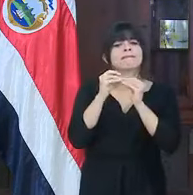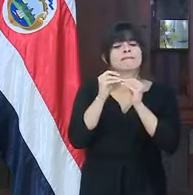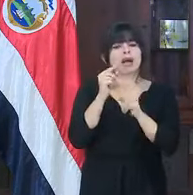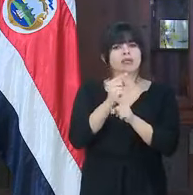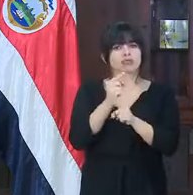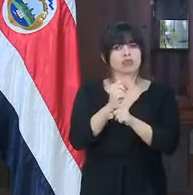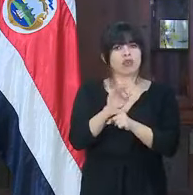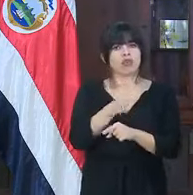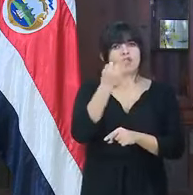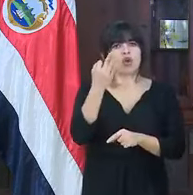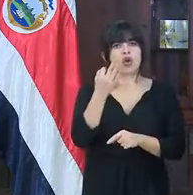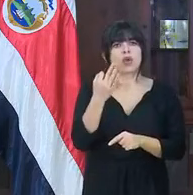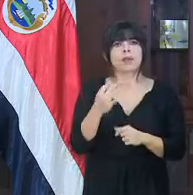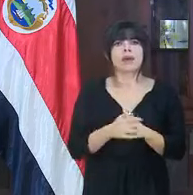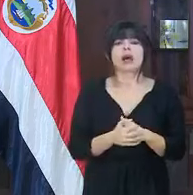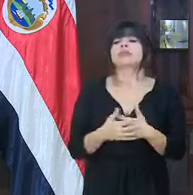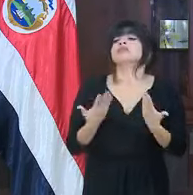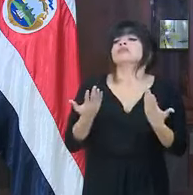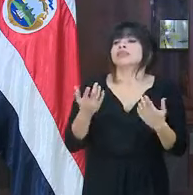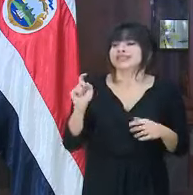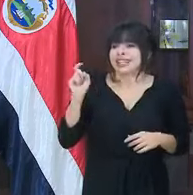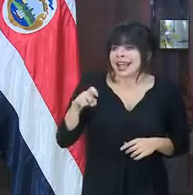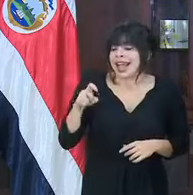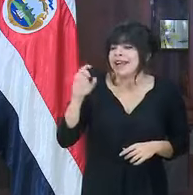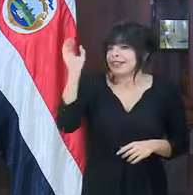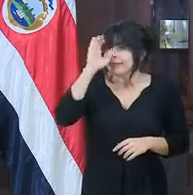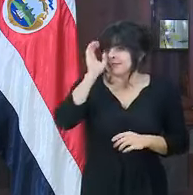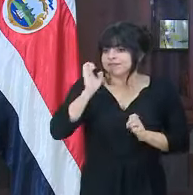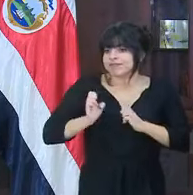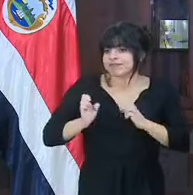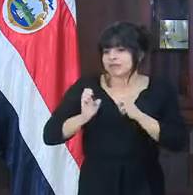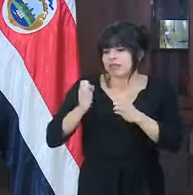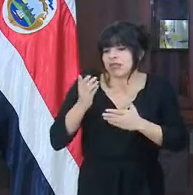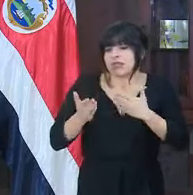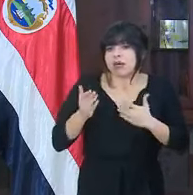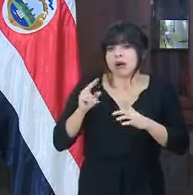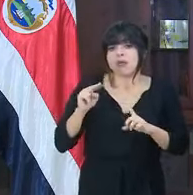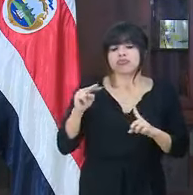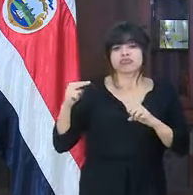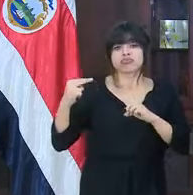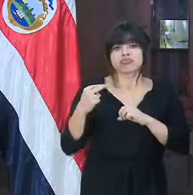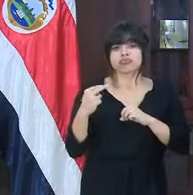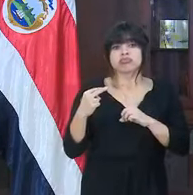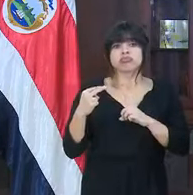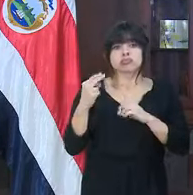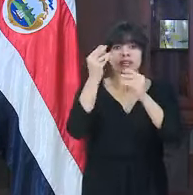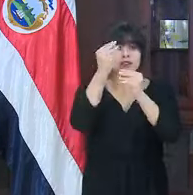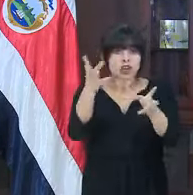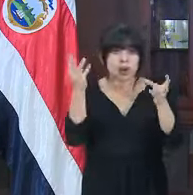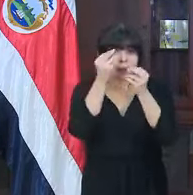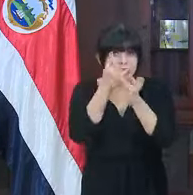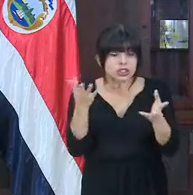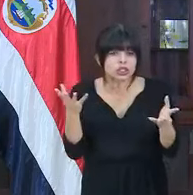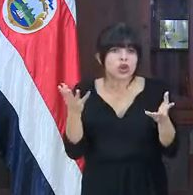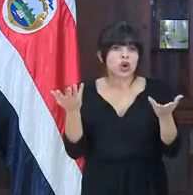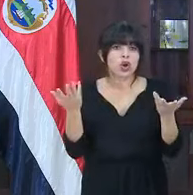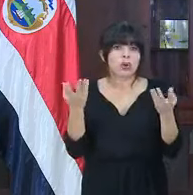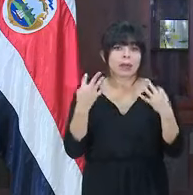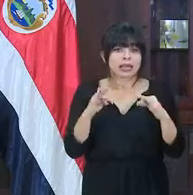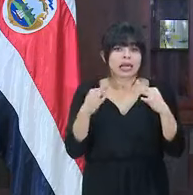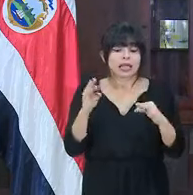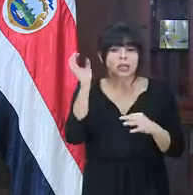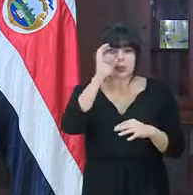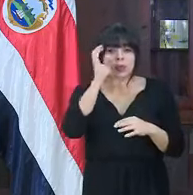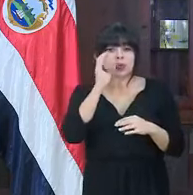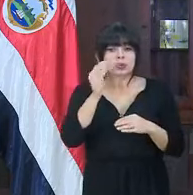conveniente. Bueno, va a haber que buscar una estrategia, de repente desde el punto de vista de la información va a tratar de